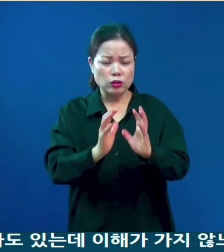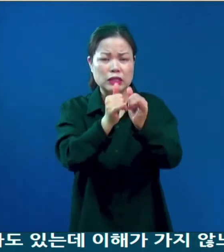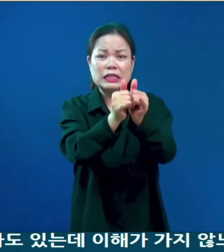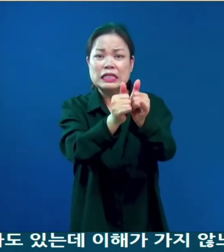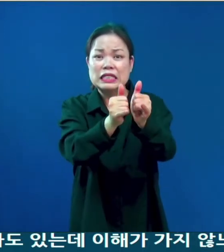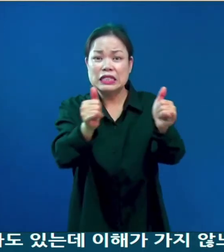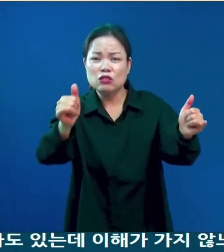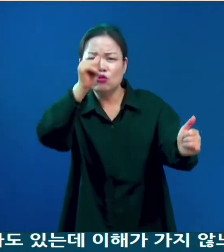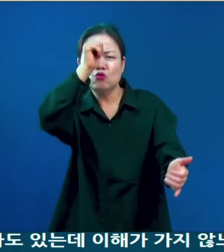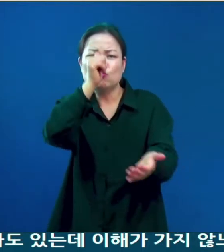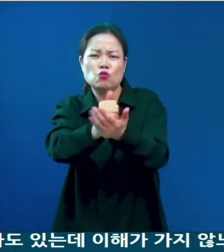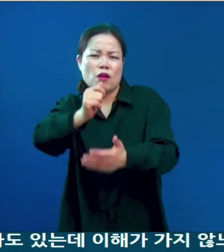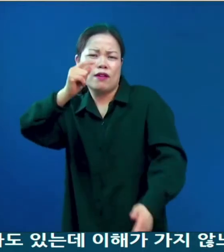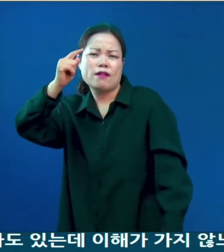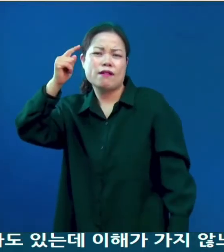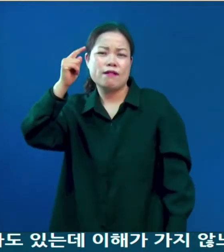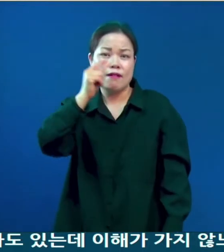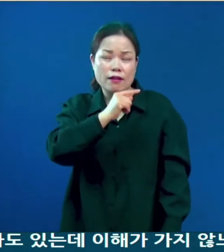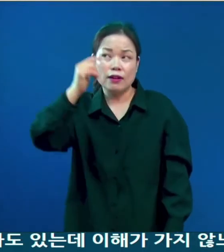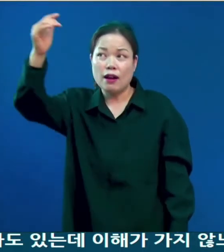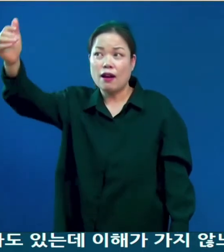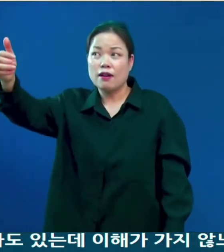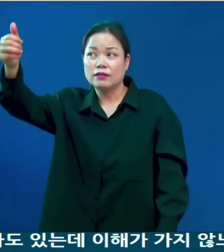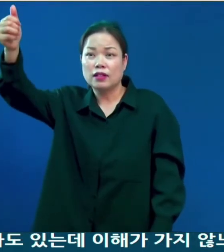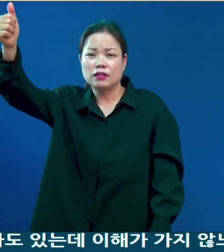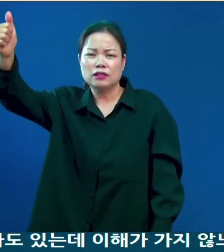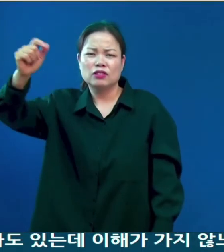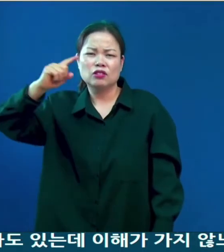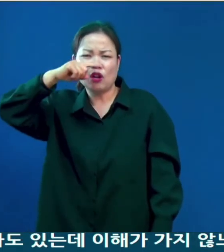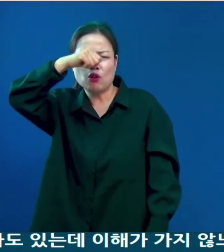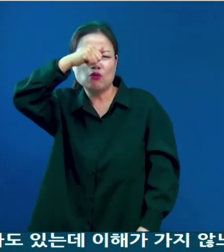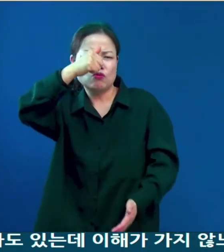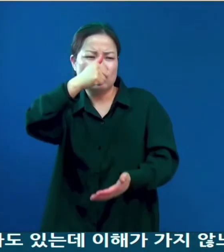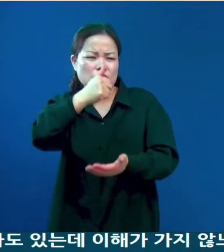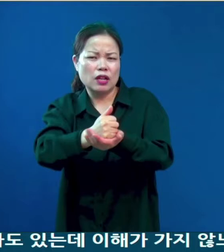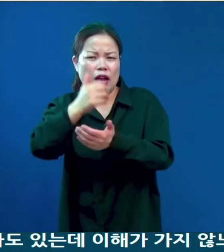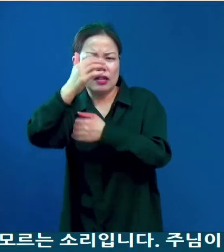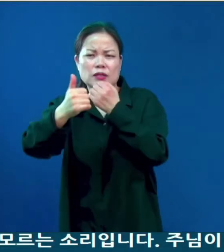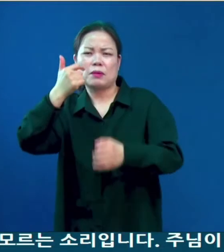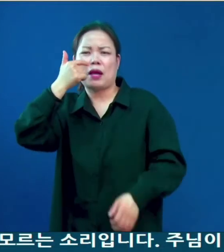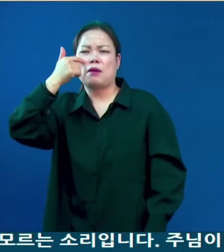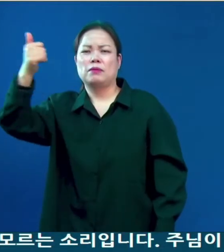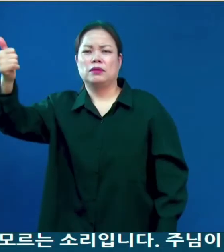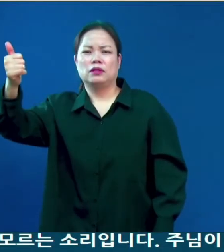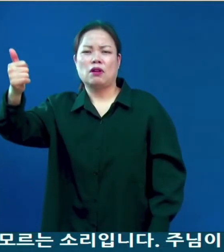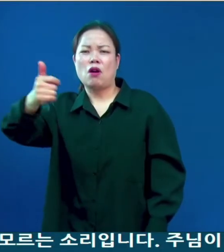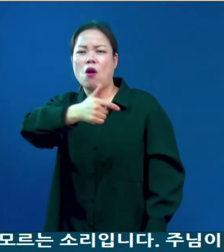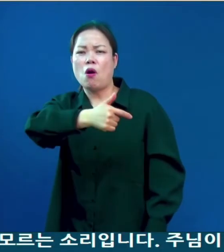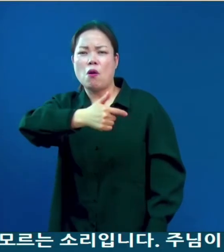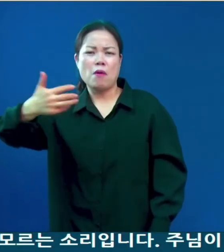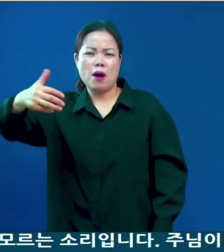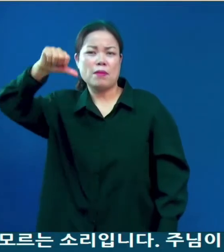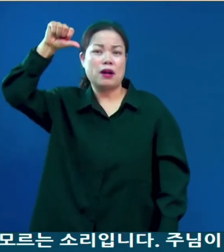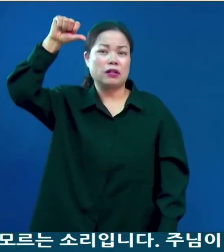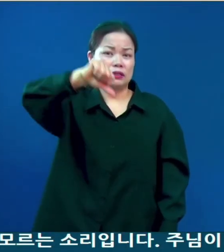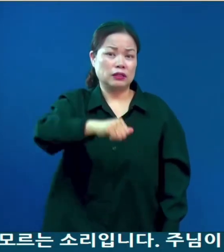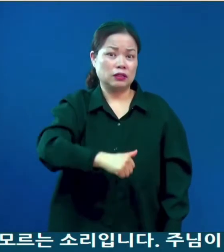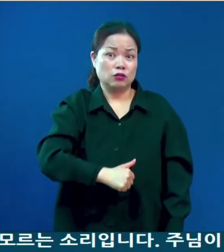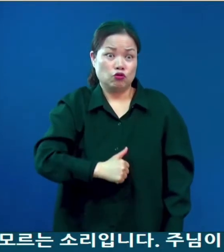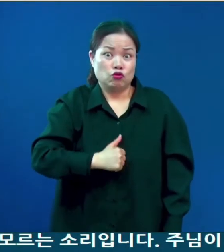모든 죄악들을 향한 하나님의 그 더러운 죄를 향한 하나님 아버지의 그 무시무시한 저주,